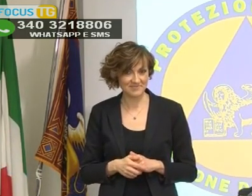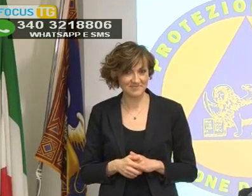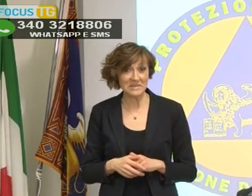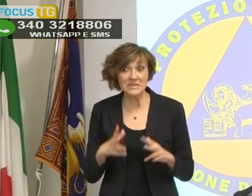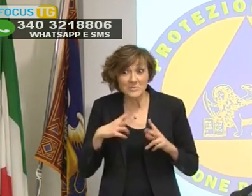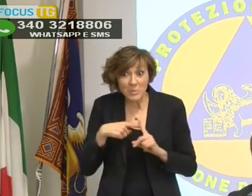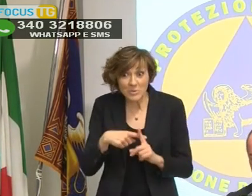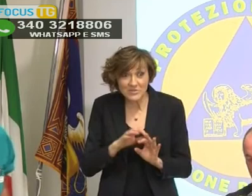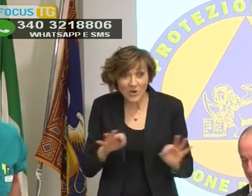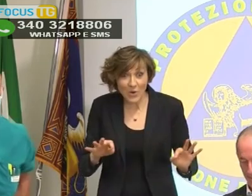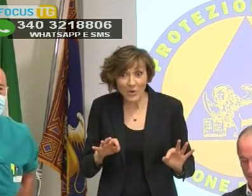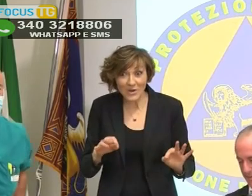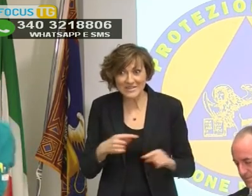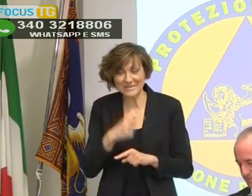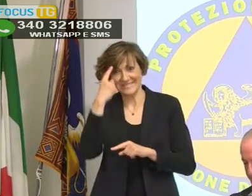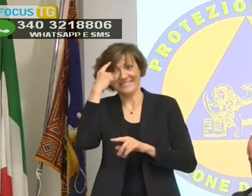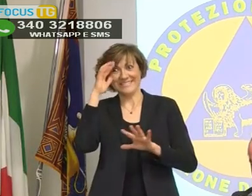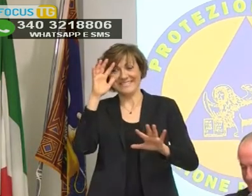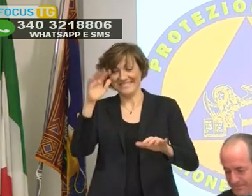Speriamo che non sia positivo,